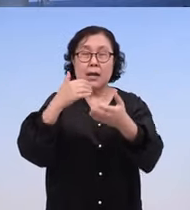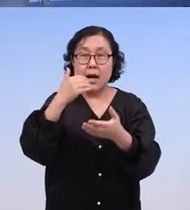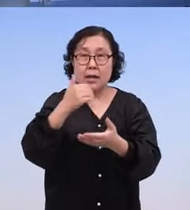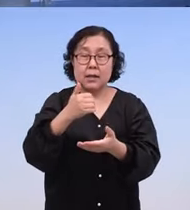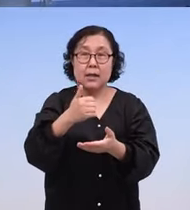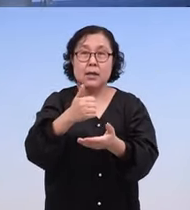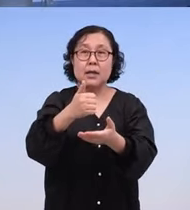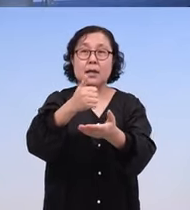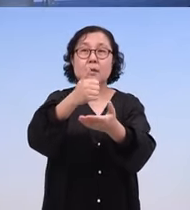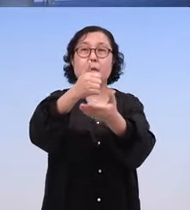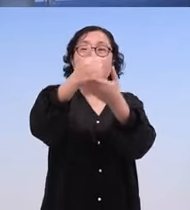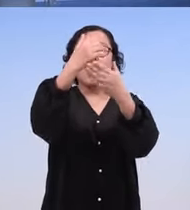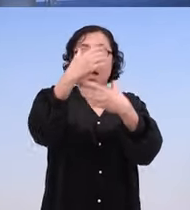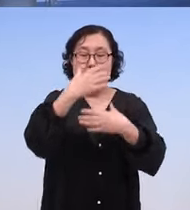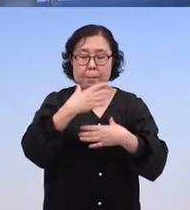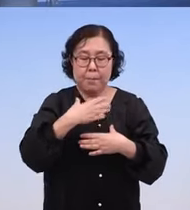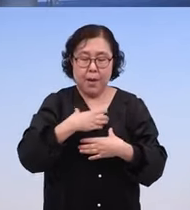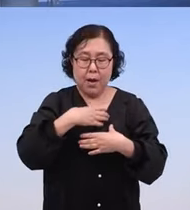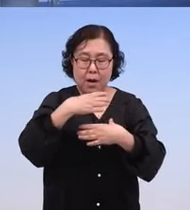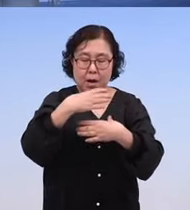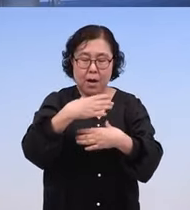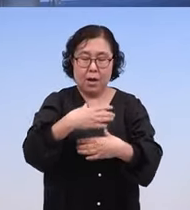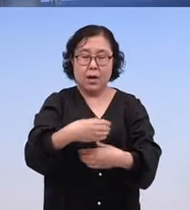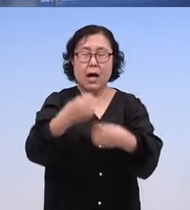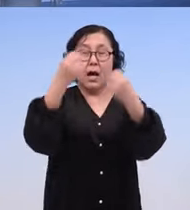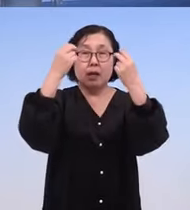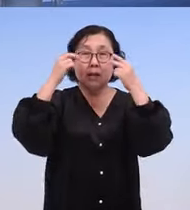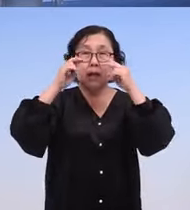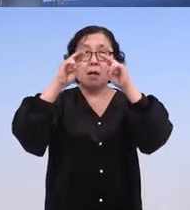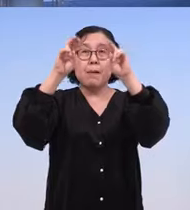하나님의 평안을 바라보는 자,